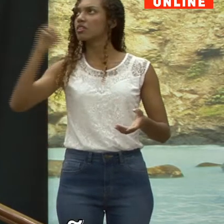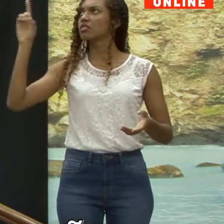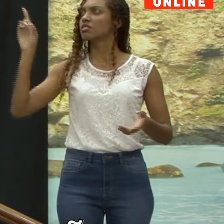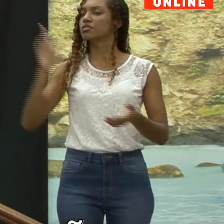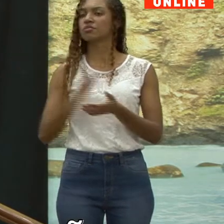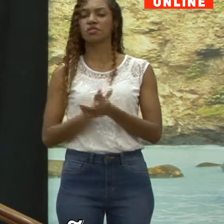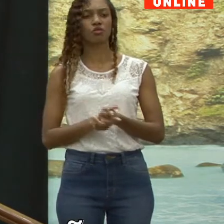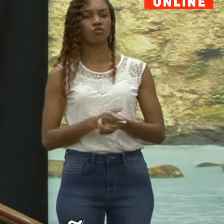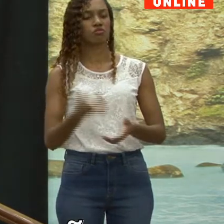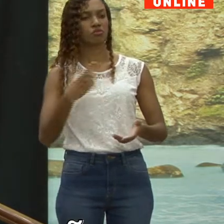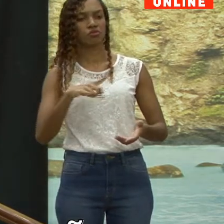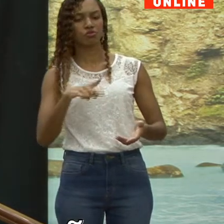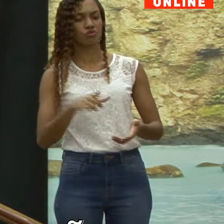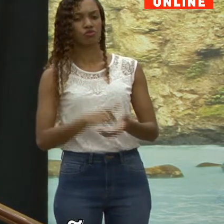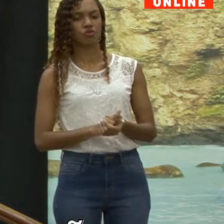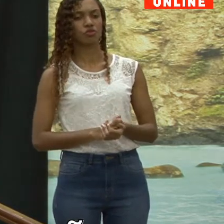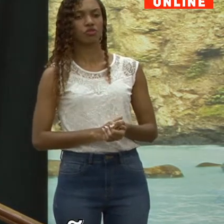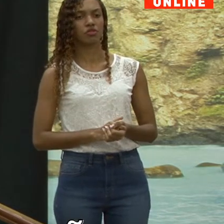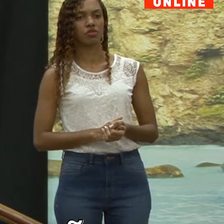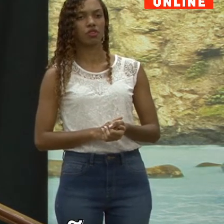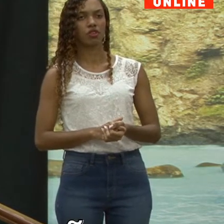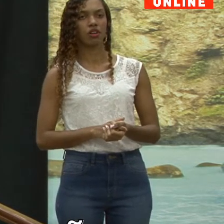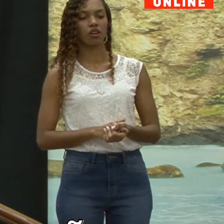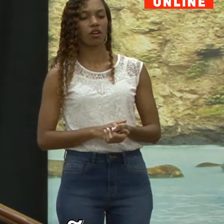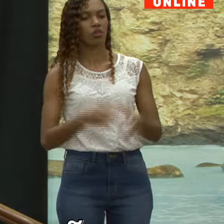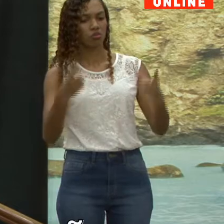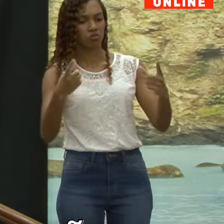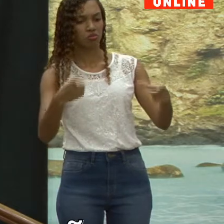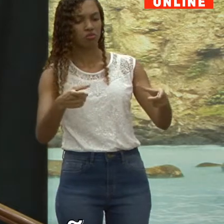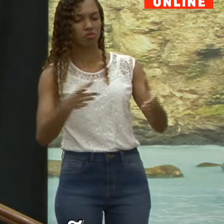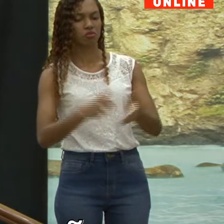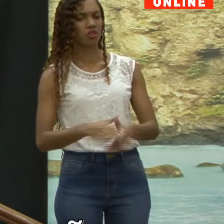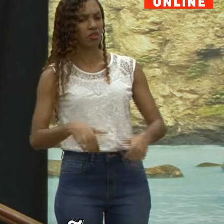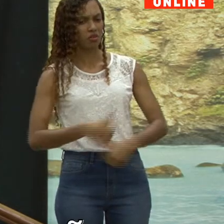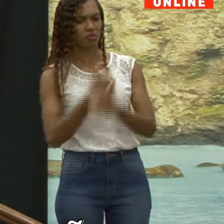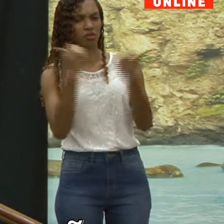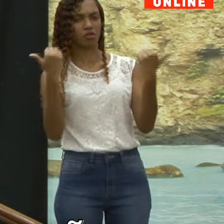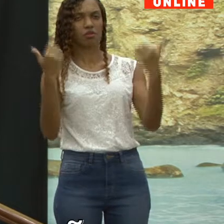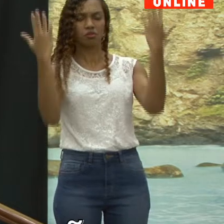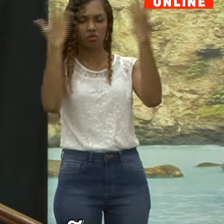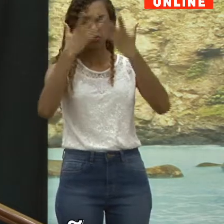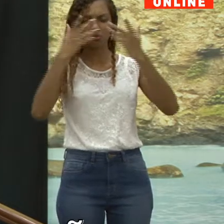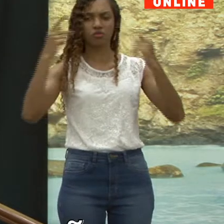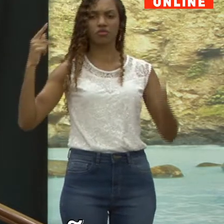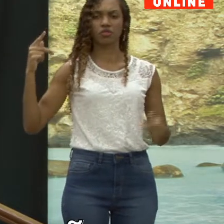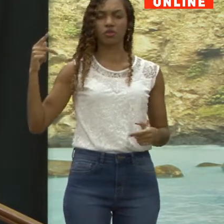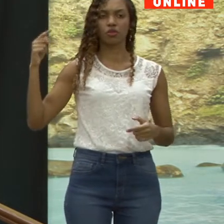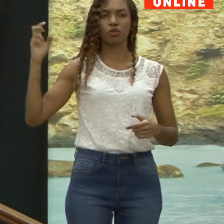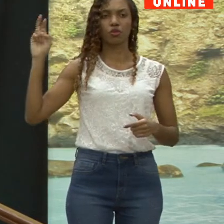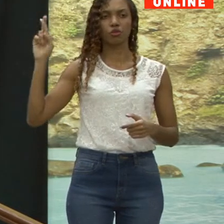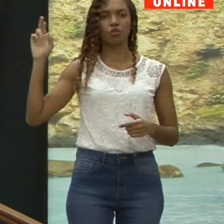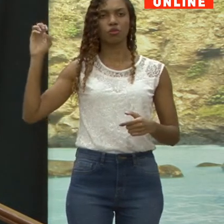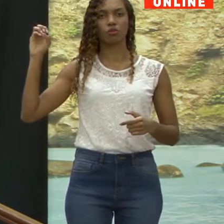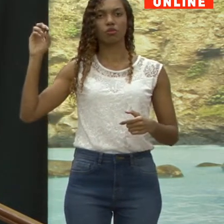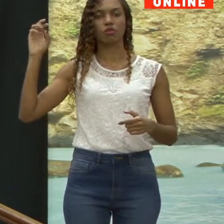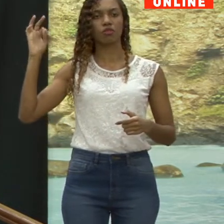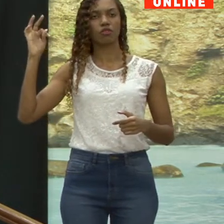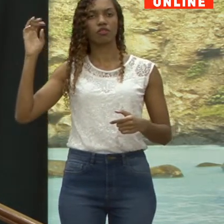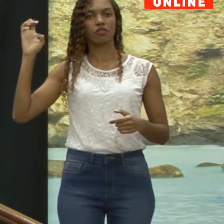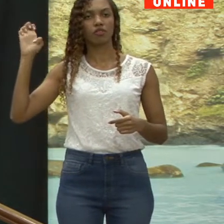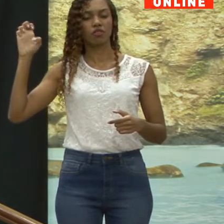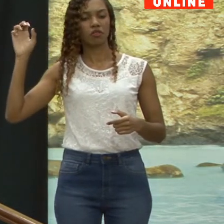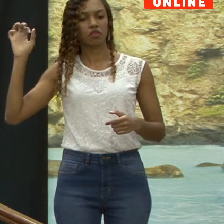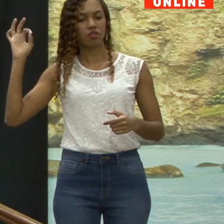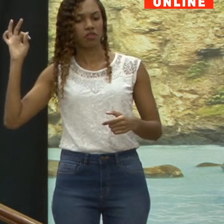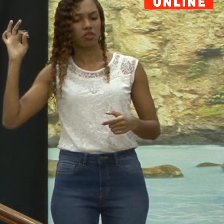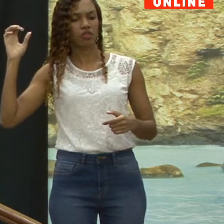Irmãos, tudo que Deus faz, tudo, quando eu digo tudo, é Deus não chove no molhado, é tudo de